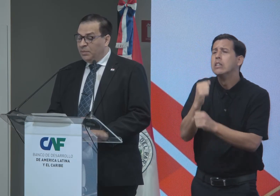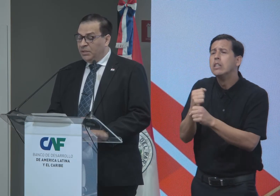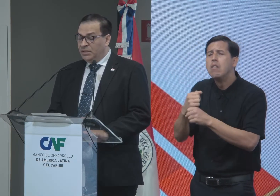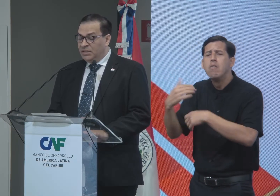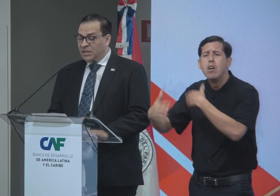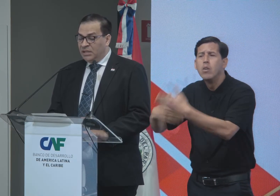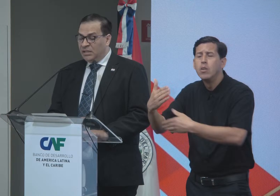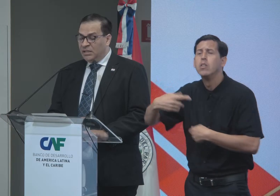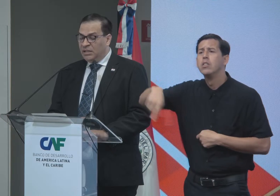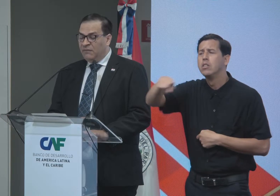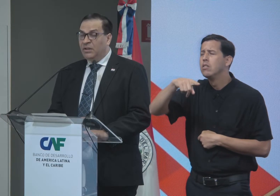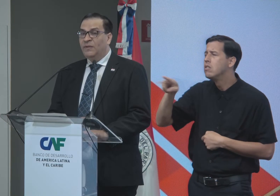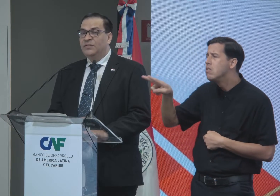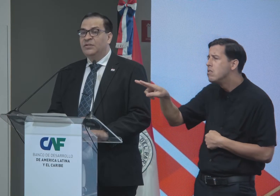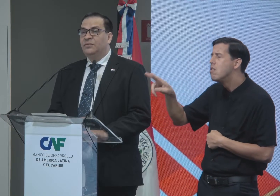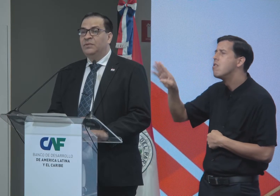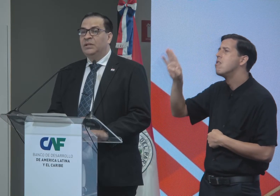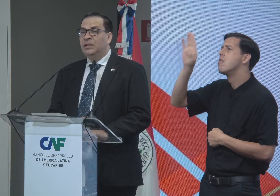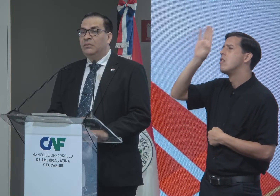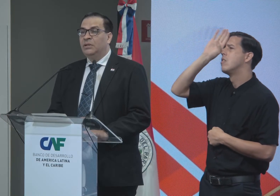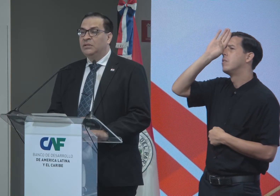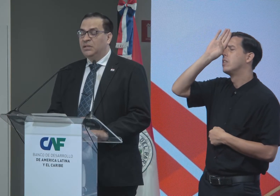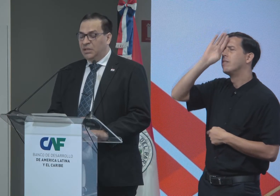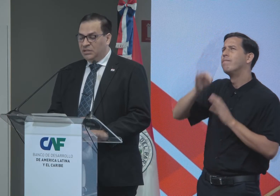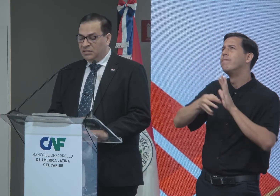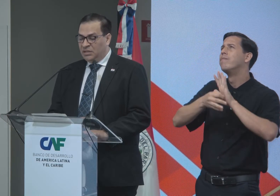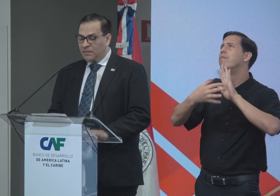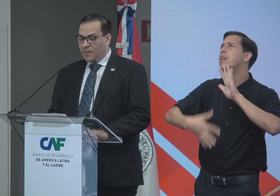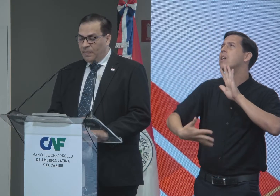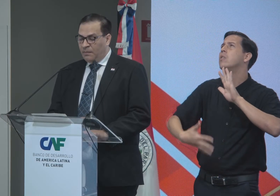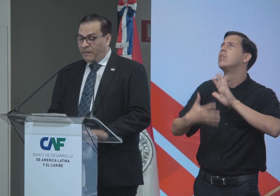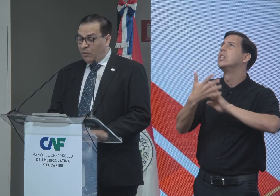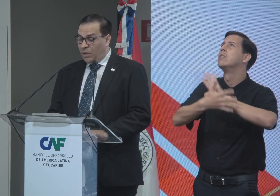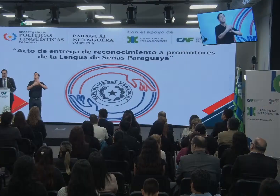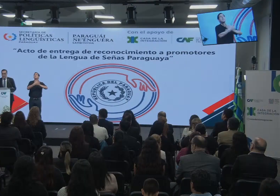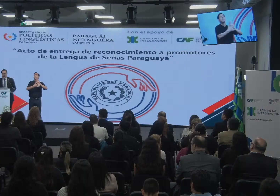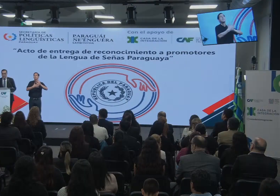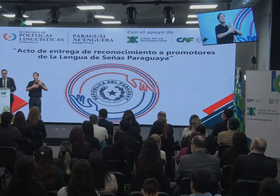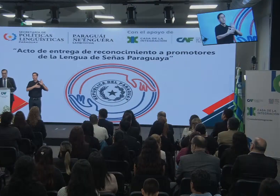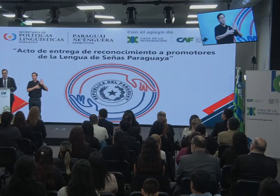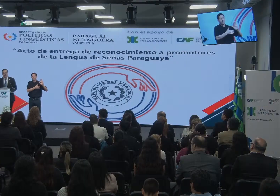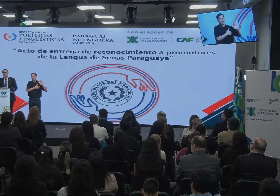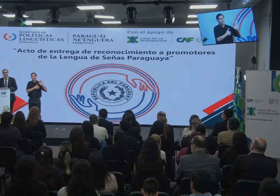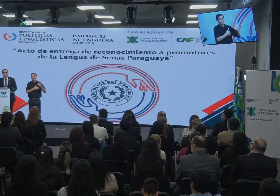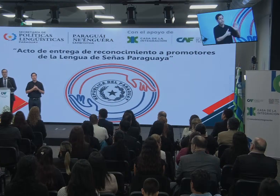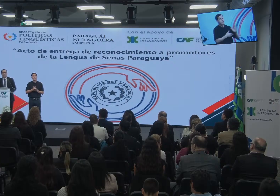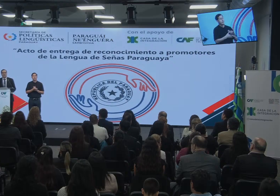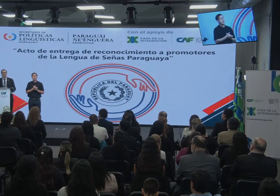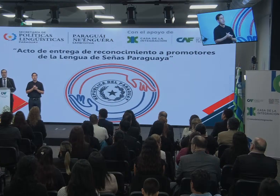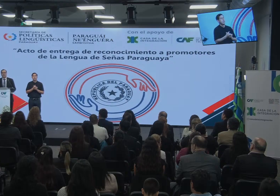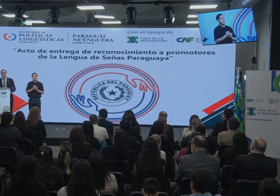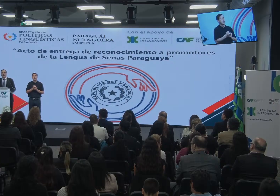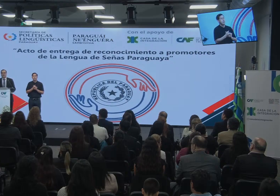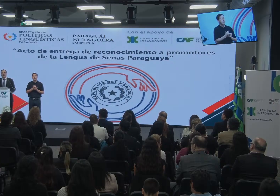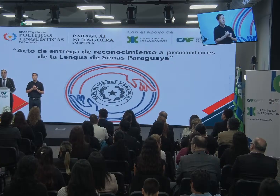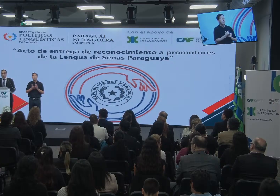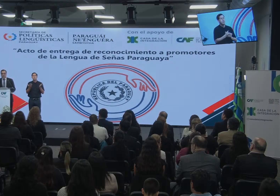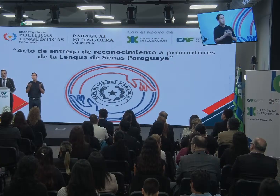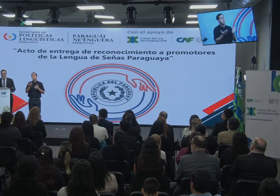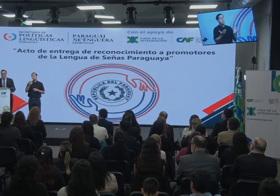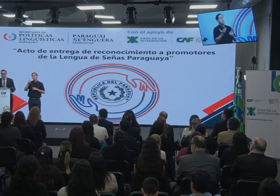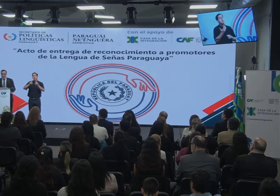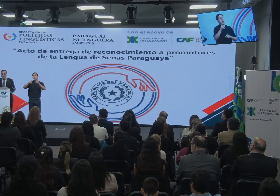el aprendizaje y la valoración de la lengua de señas paraguaya. No está de más aprender